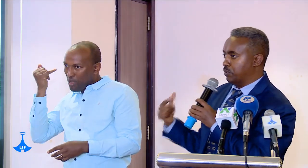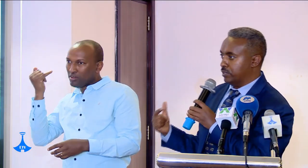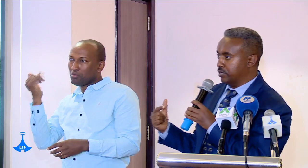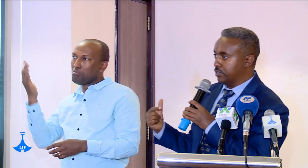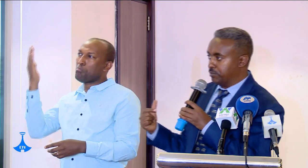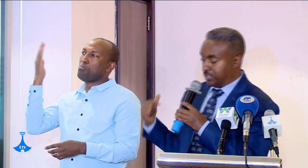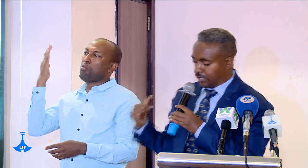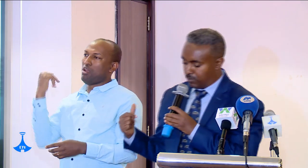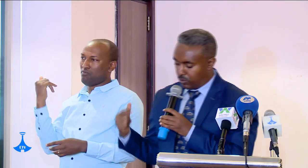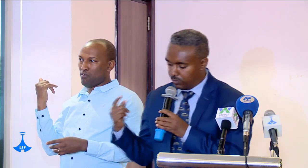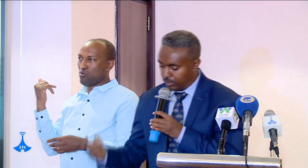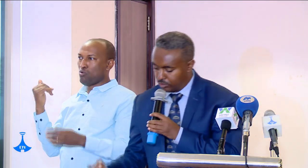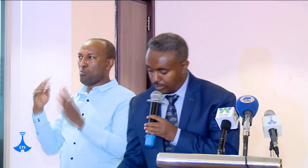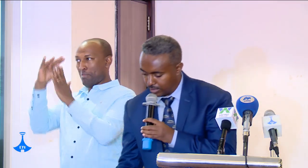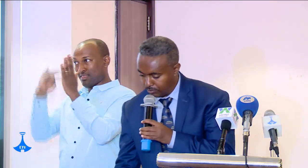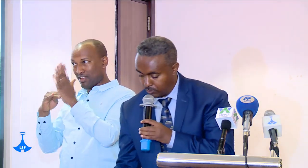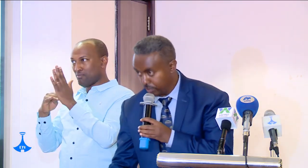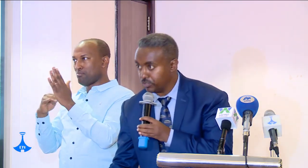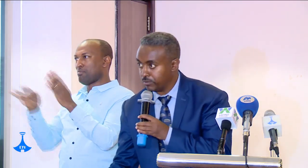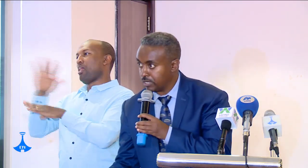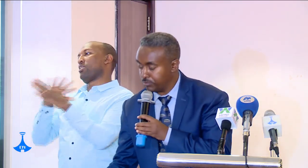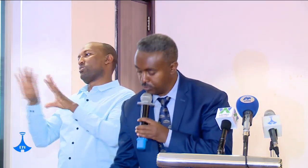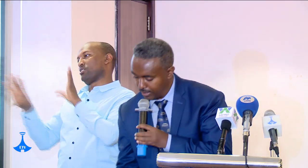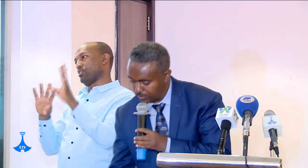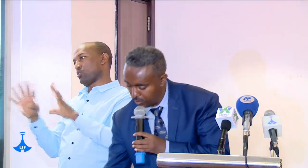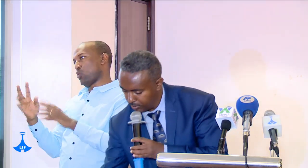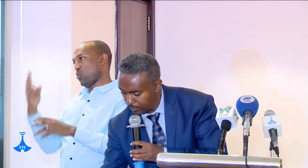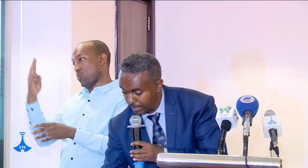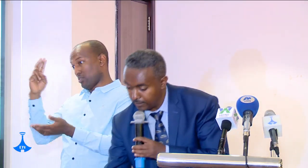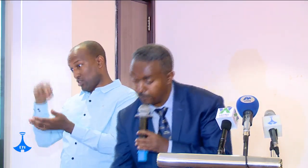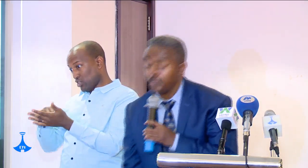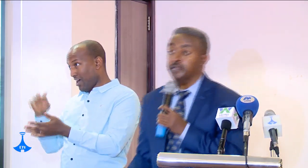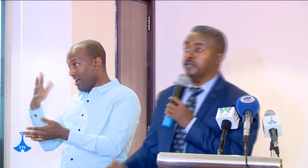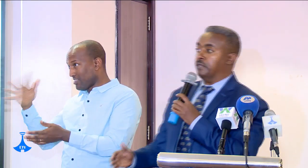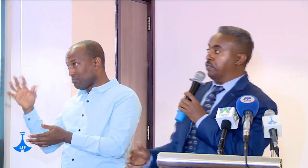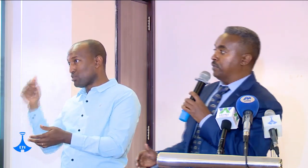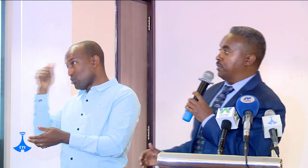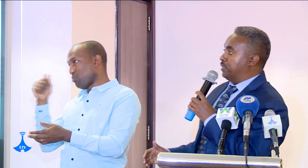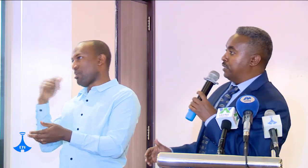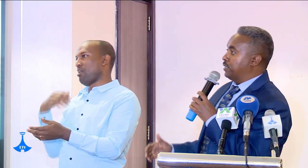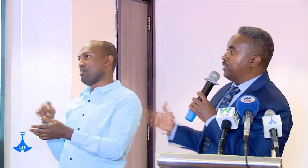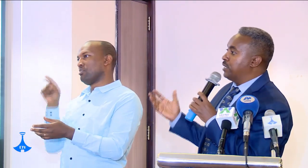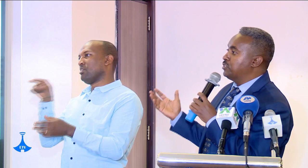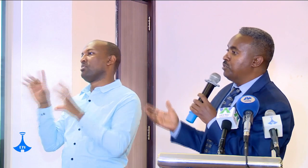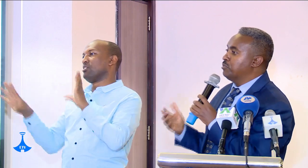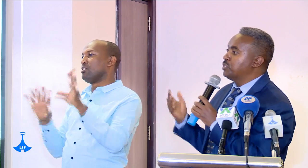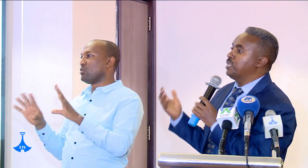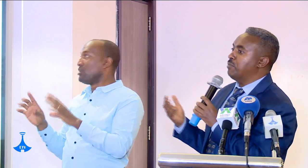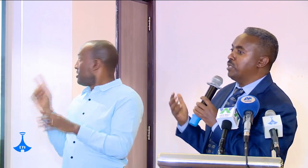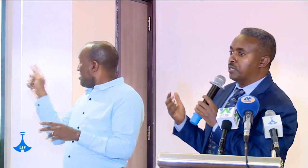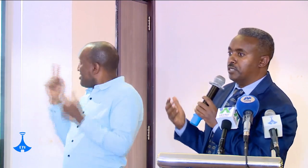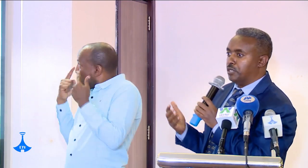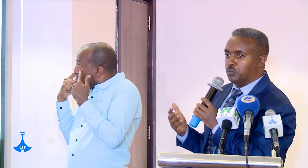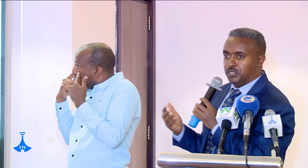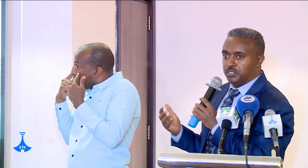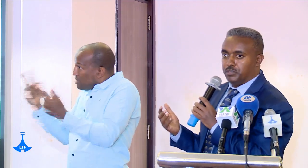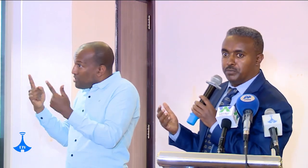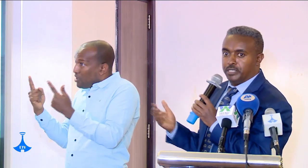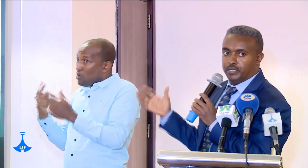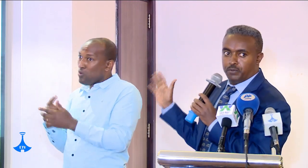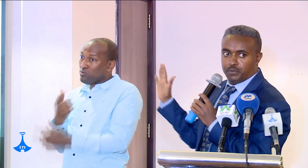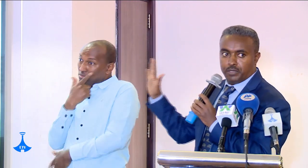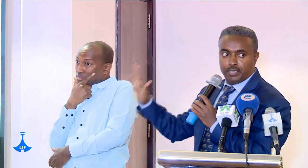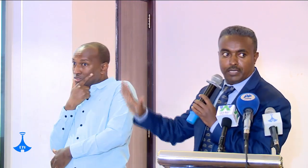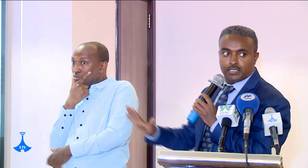ባለፈው መስከረም ወር 2015 መያዝነው ዓመት ማለት ነው። እንግዲህ ከዚህ ምስል የምንረዳው